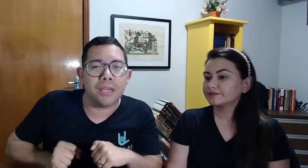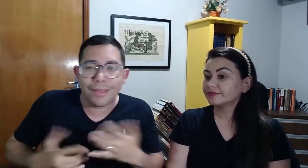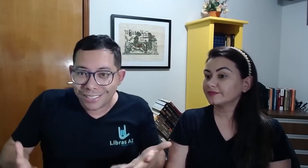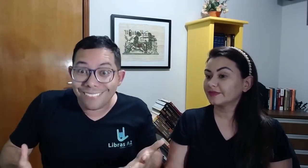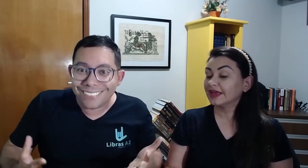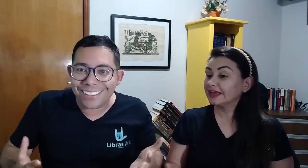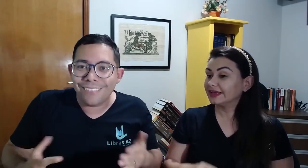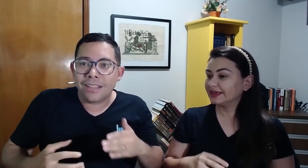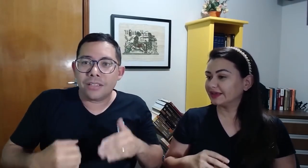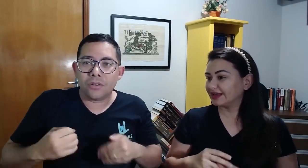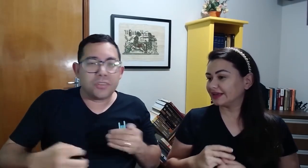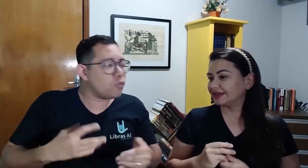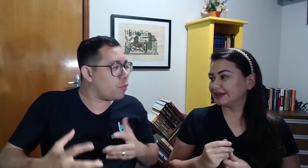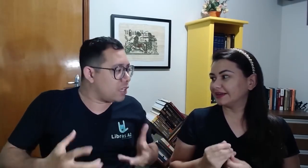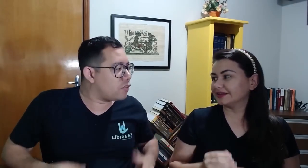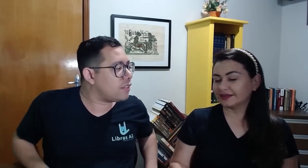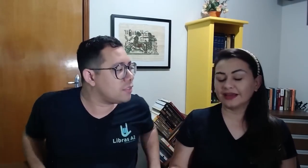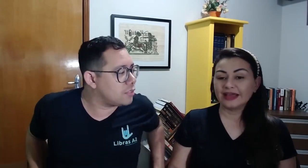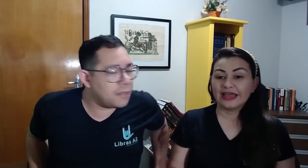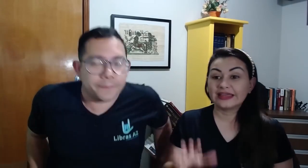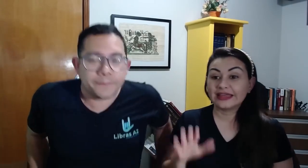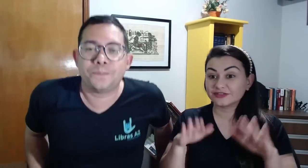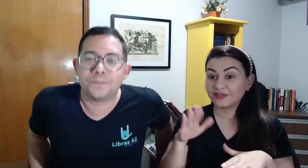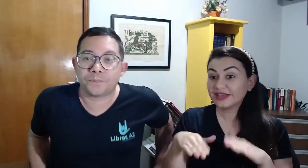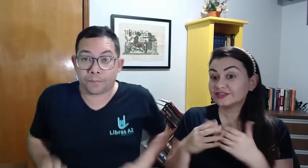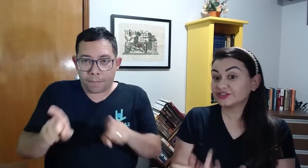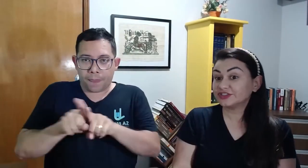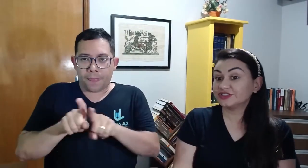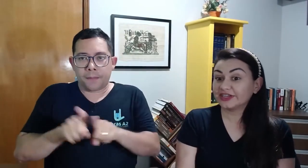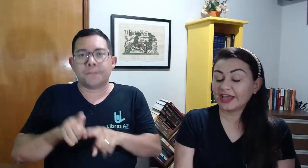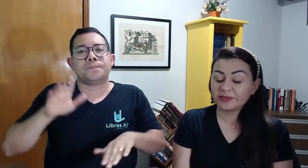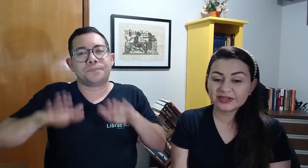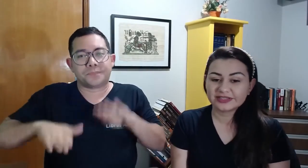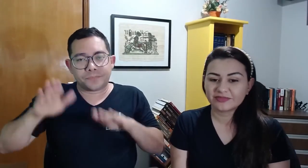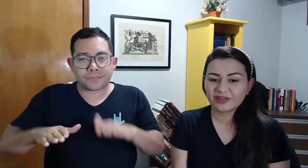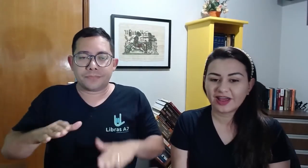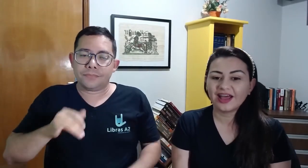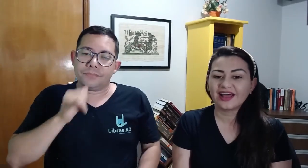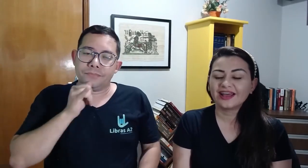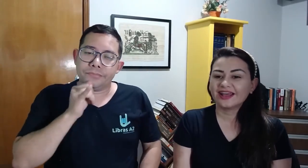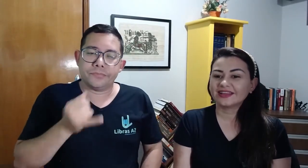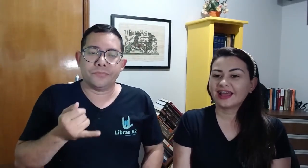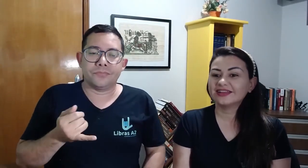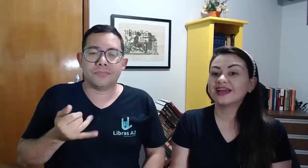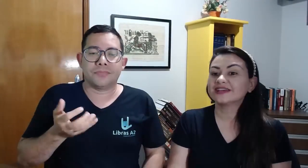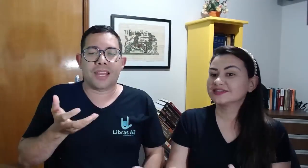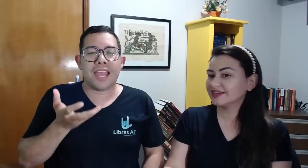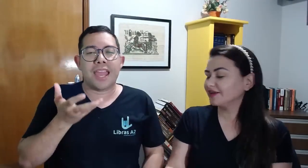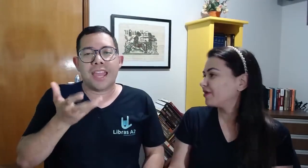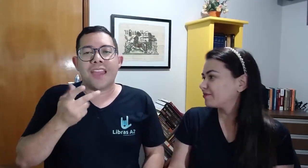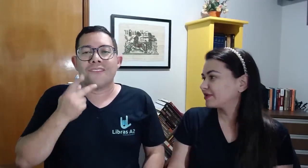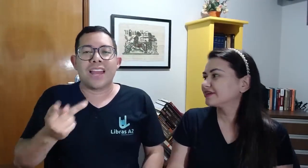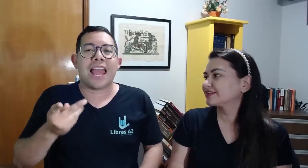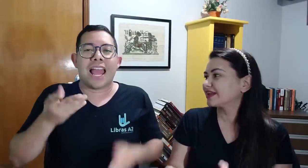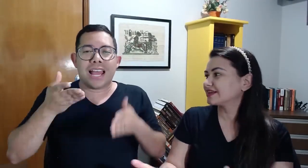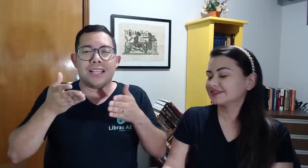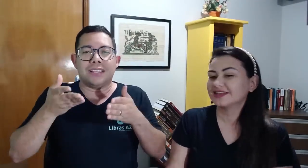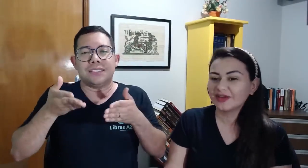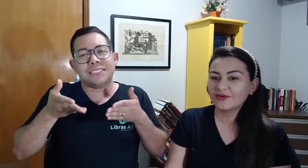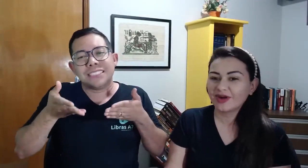quê? Então, entendeu? Então, visualmente faz isso, né? E às vezes a gente quer, por exemplo, falar, aí nasceu a planta, nasceu a